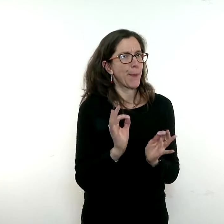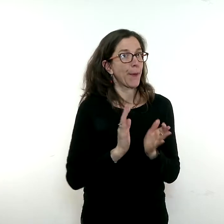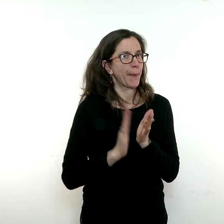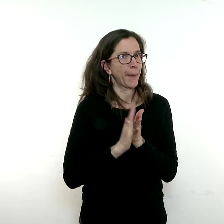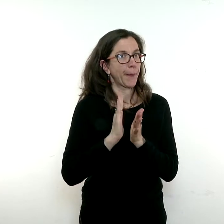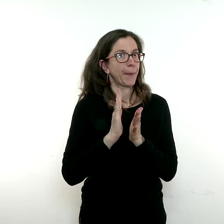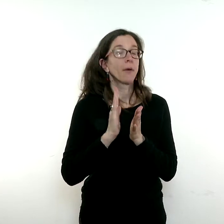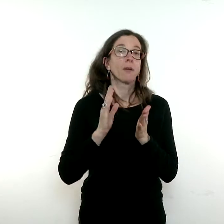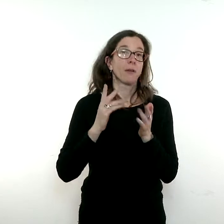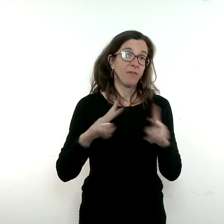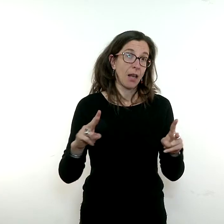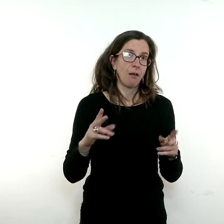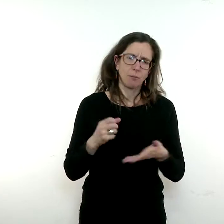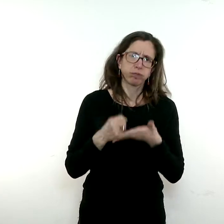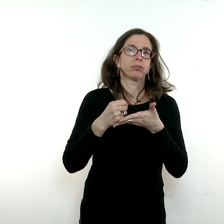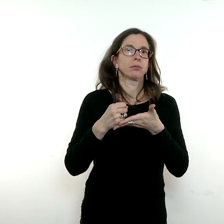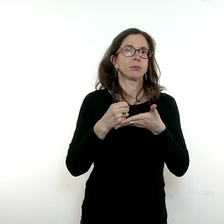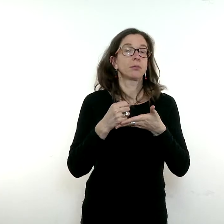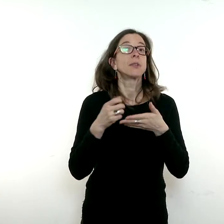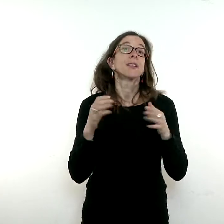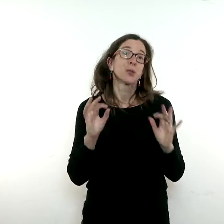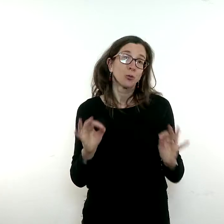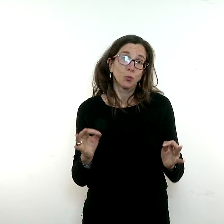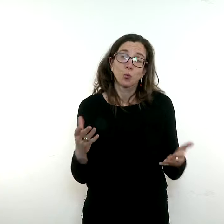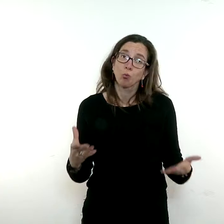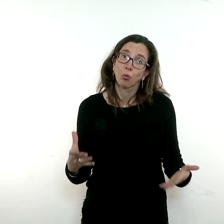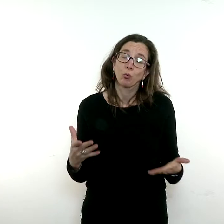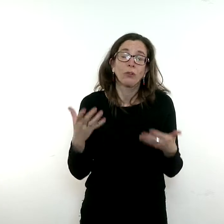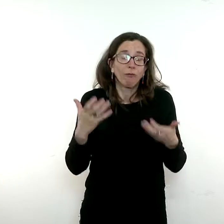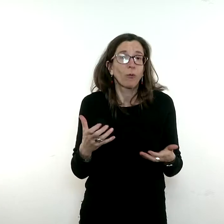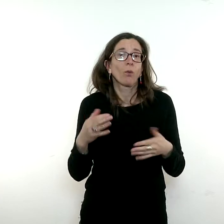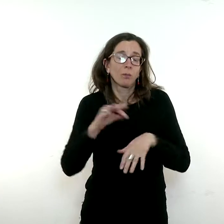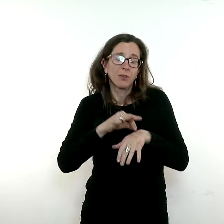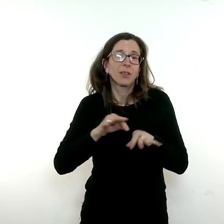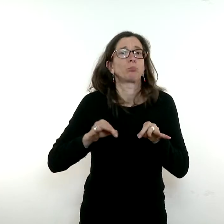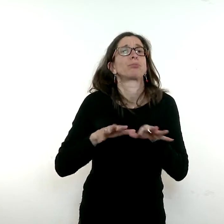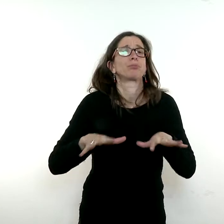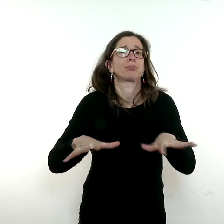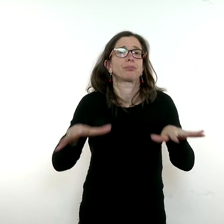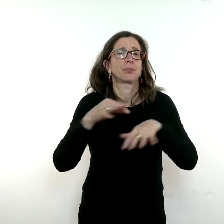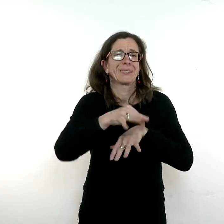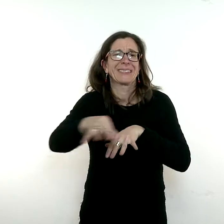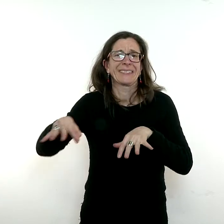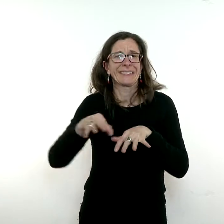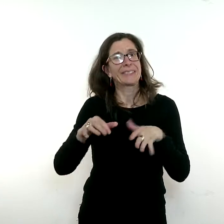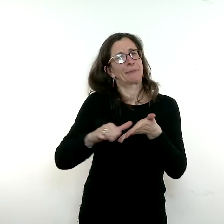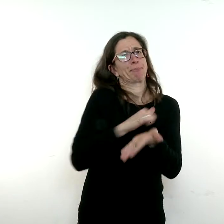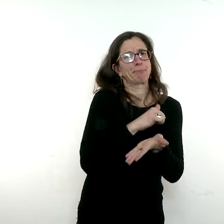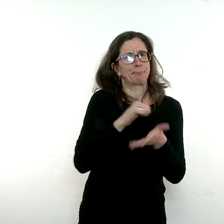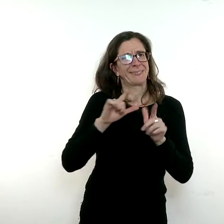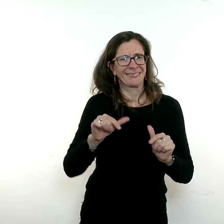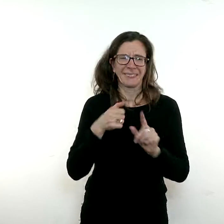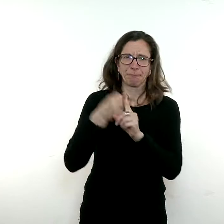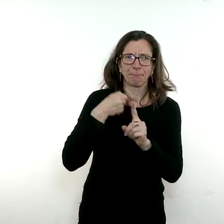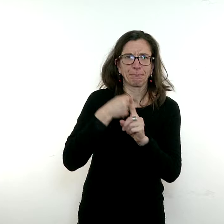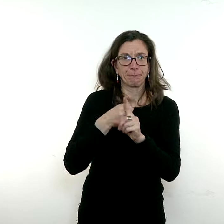tournant décisif de la lutte contre cette épidémie, que ce soit pour le sida ou pour l'hépatite C. Nous avons aujourd'hui les